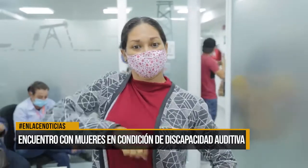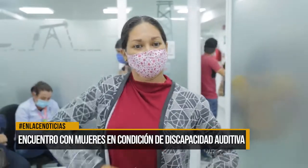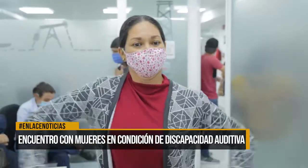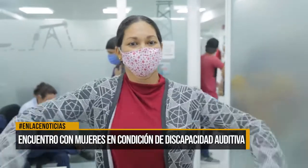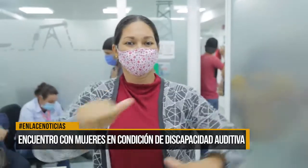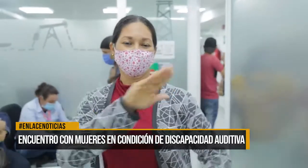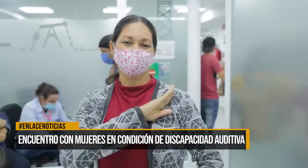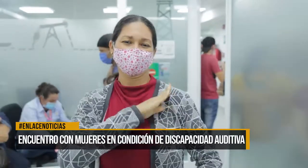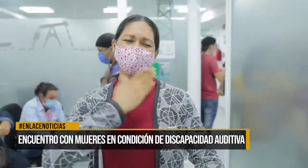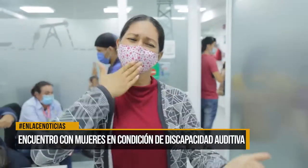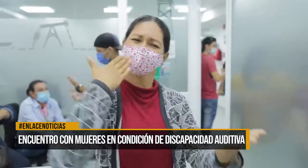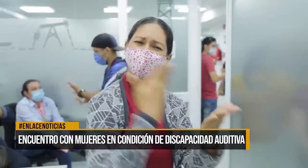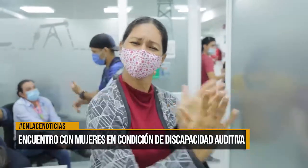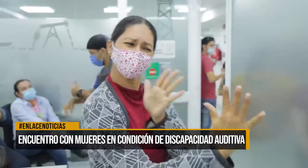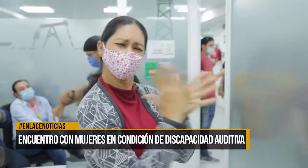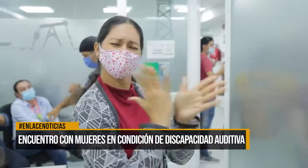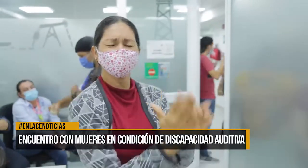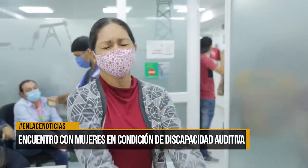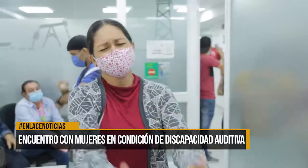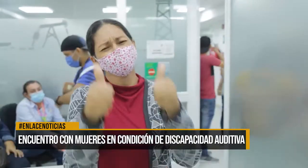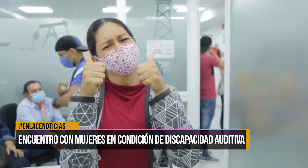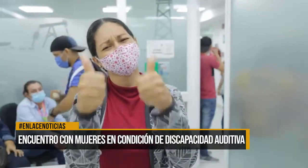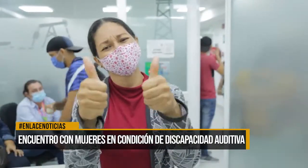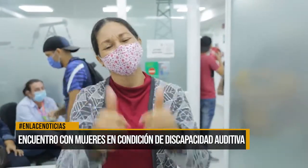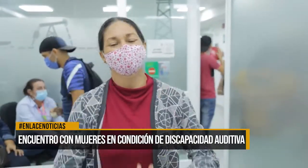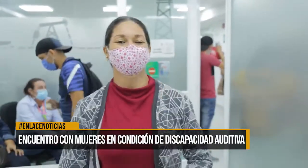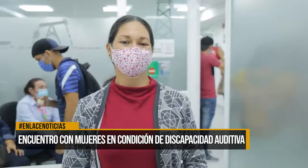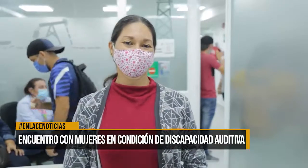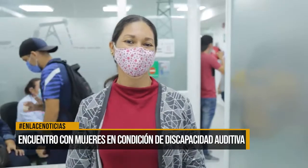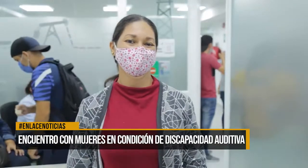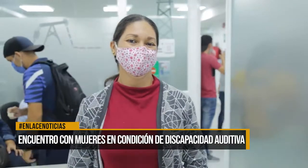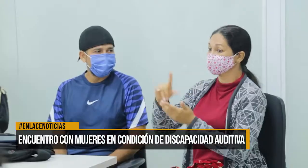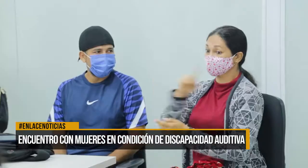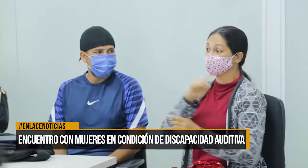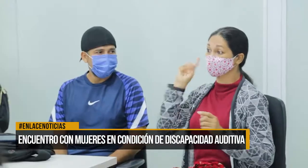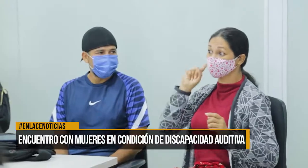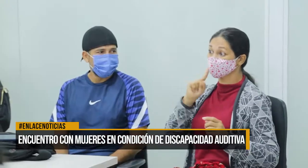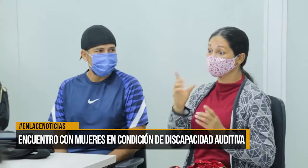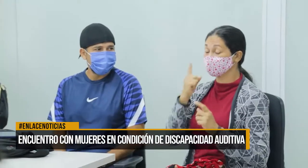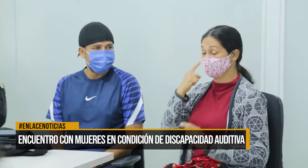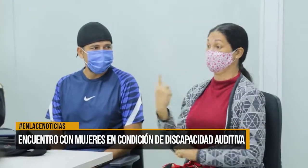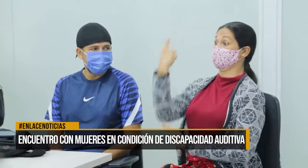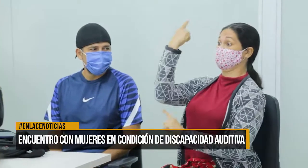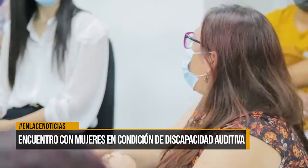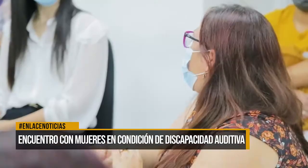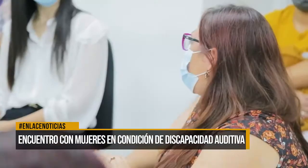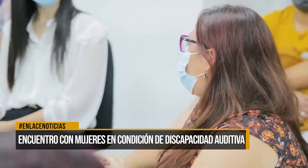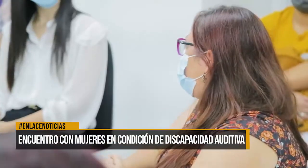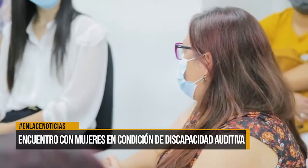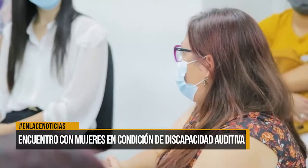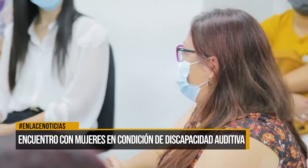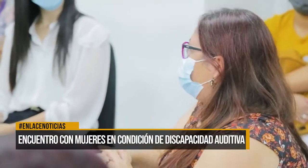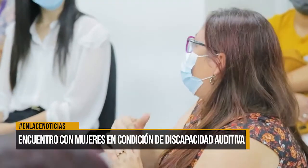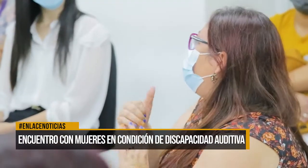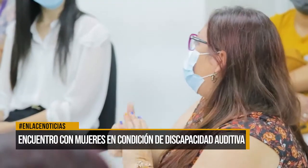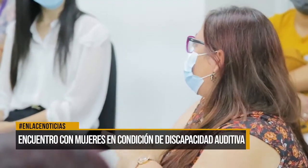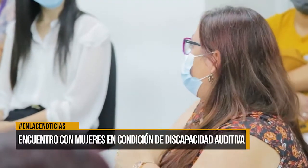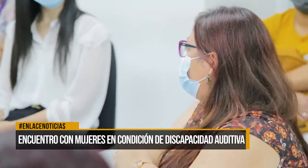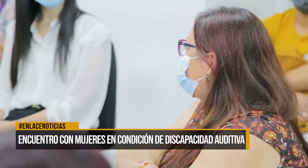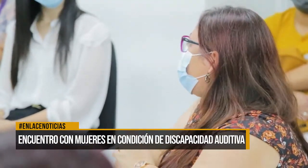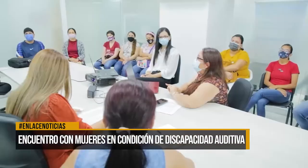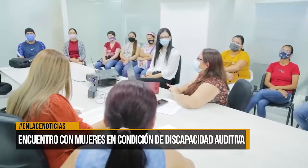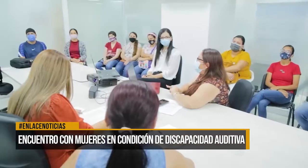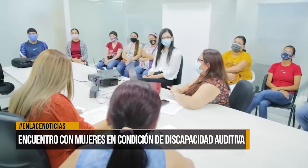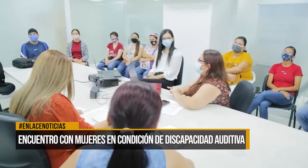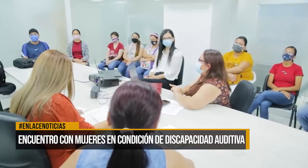Mujeres es un orgullo que debemos abanderar y que nuestro alcalde ha gestionado para todos. Con ellas, la gestora social pudo socializar lo que califica como